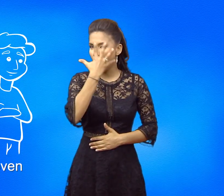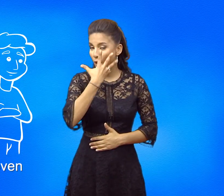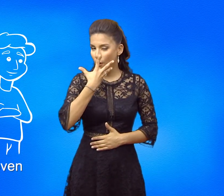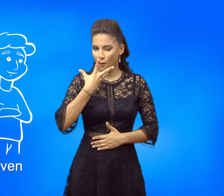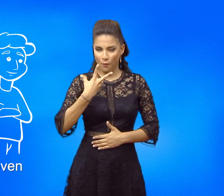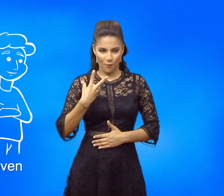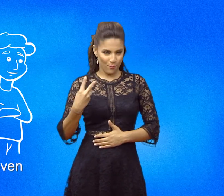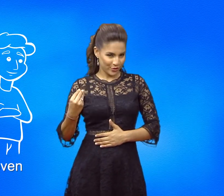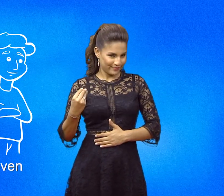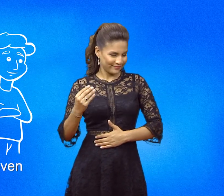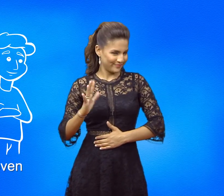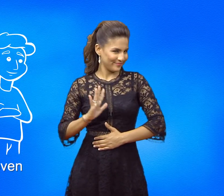jo wing